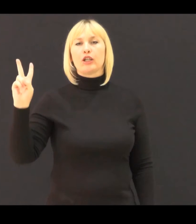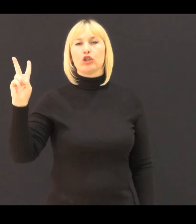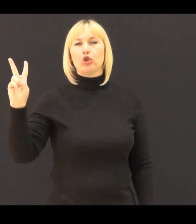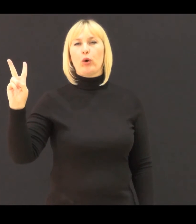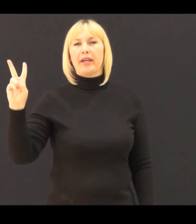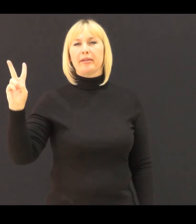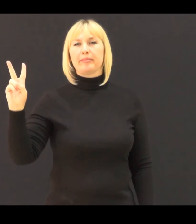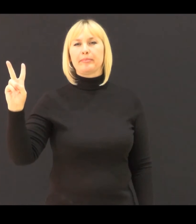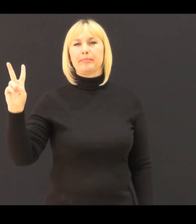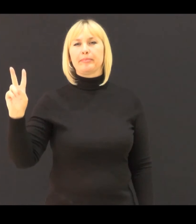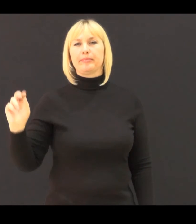Doi.